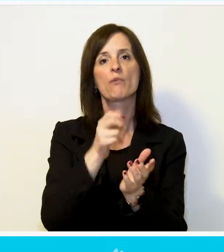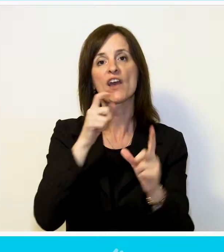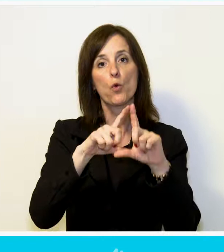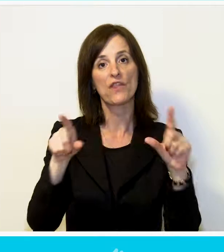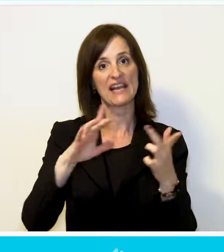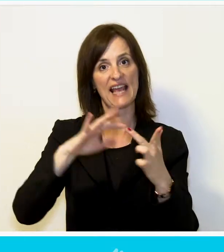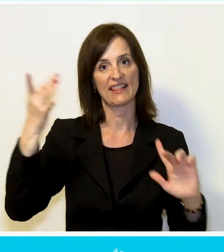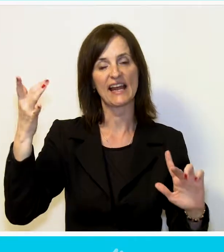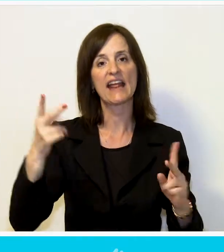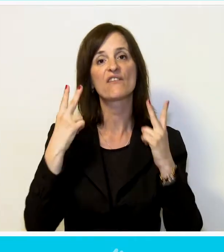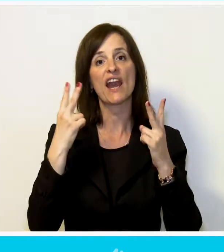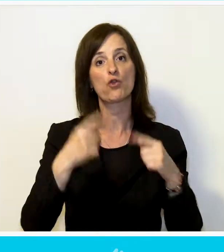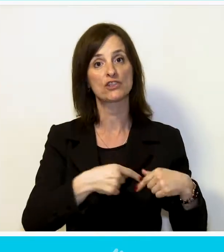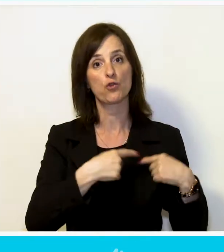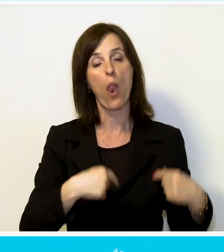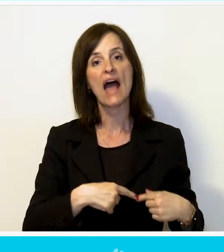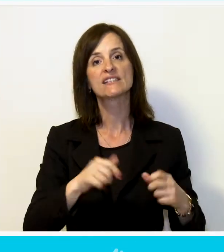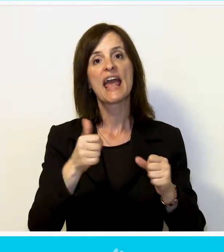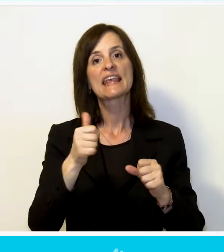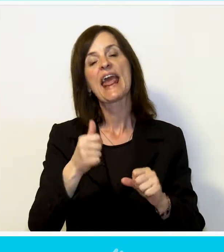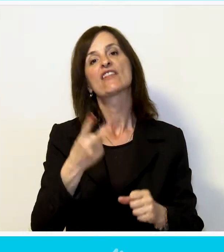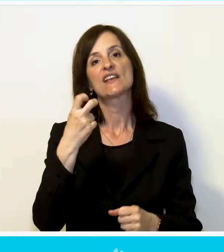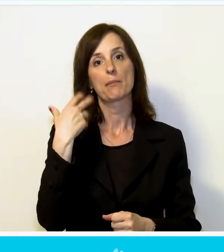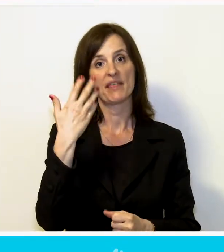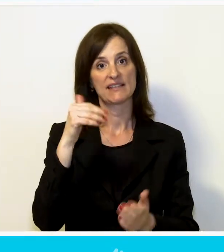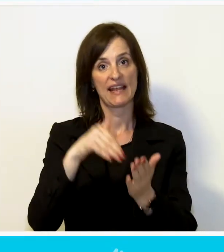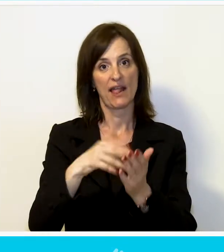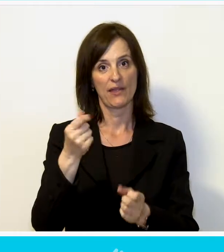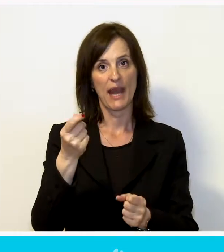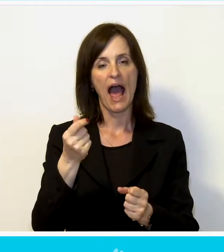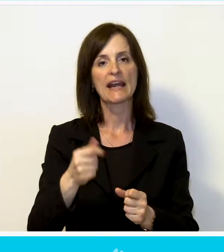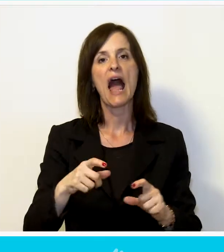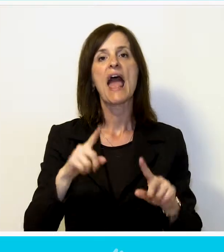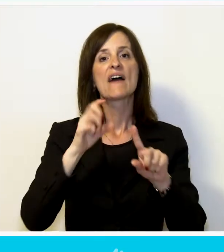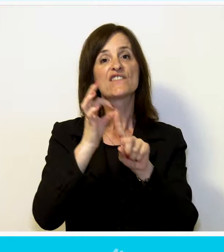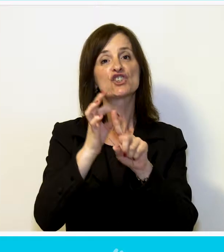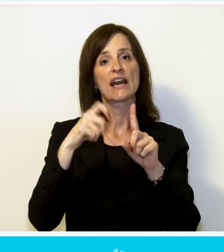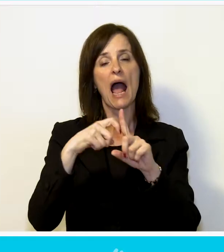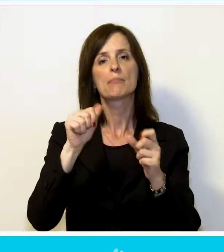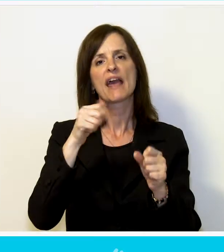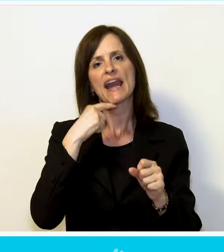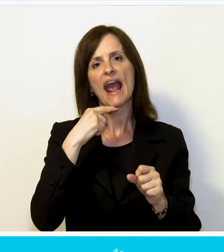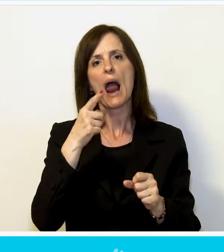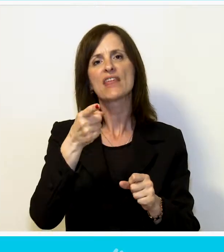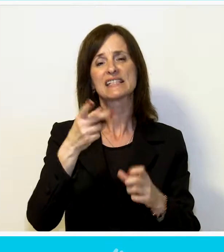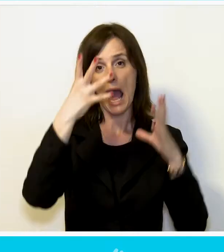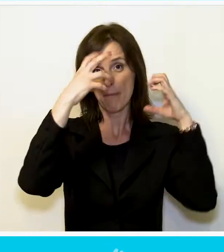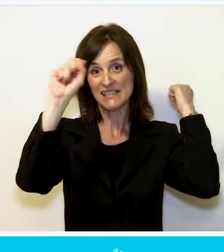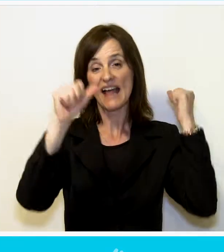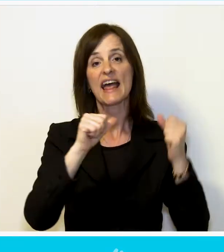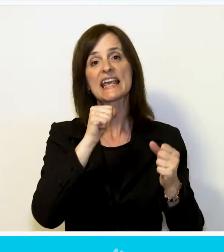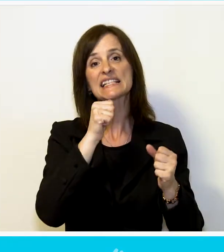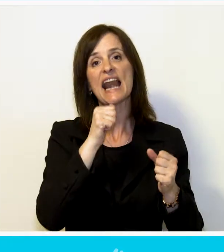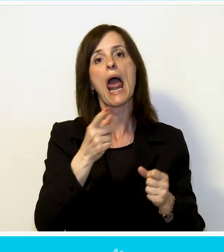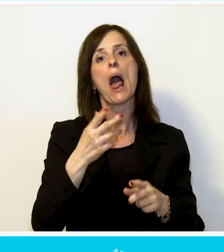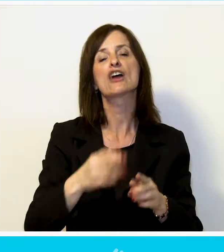za internet. Vrednost donacije je 250.000 dinara. Fischer-Kam je izjavila da se ambasada Izraela trudi